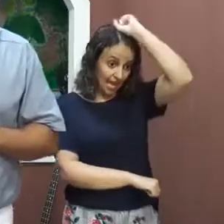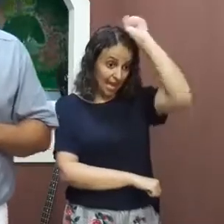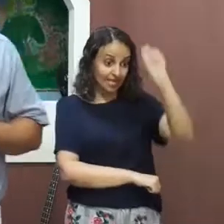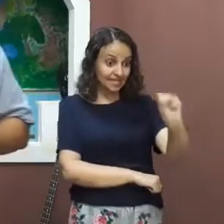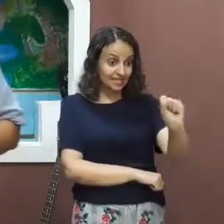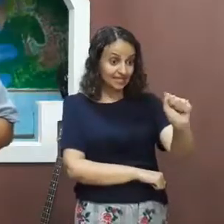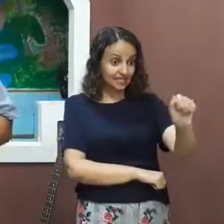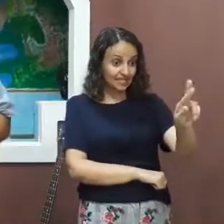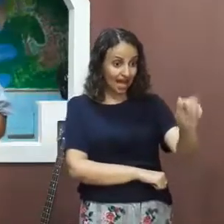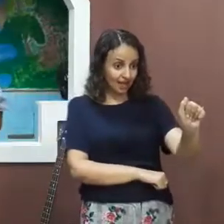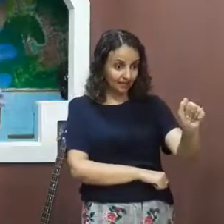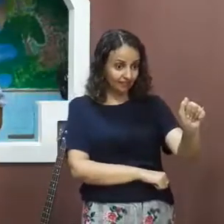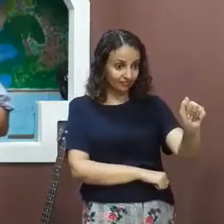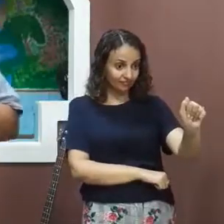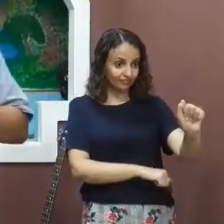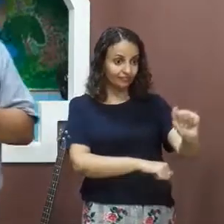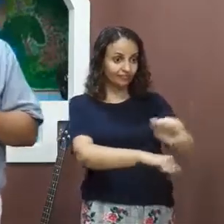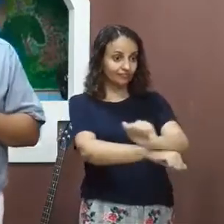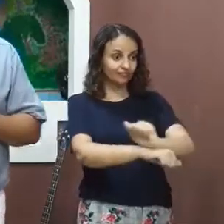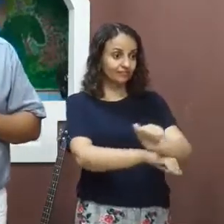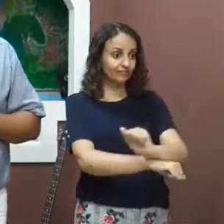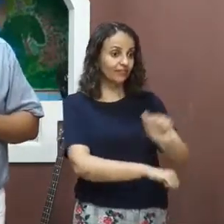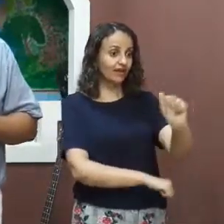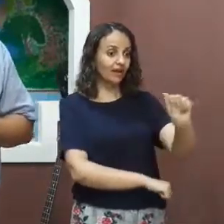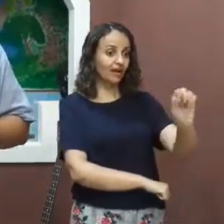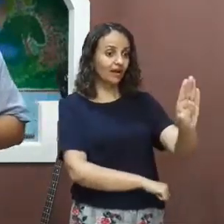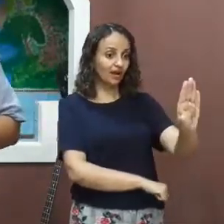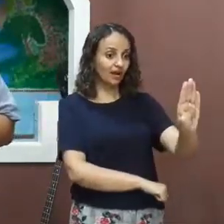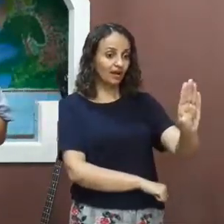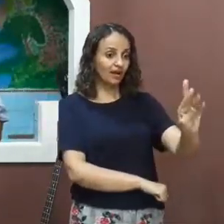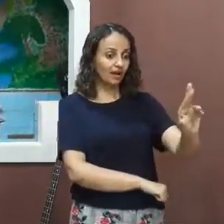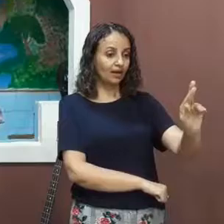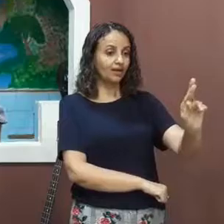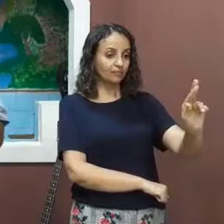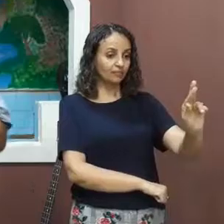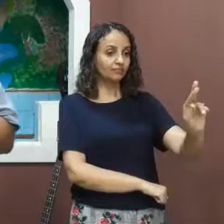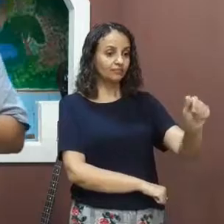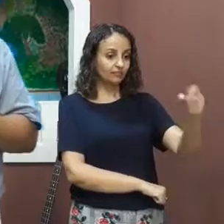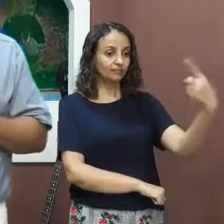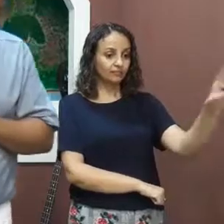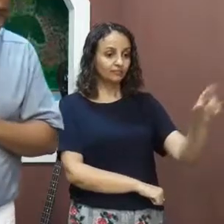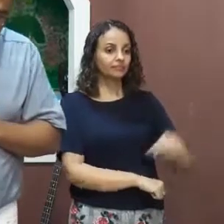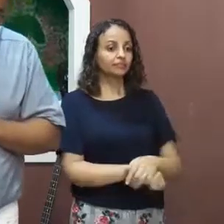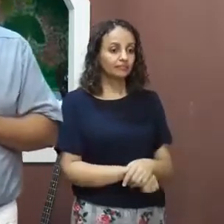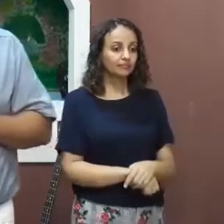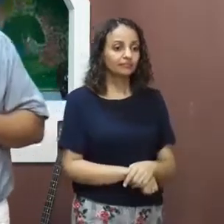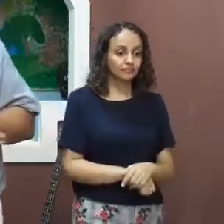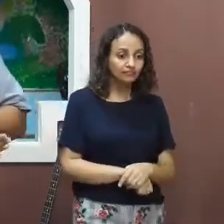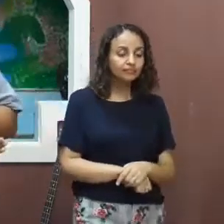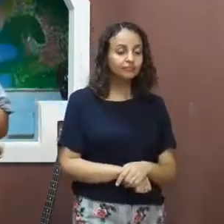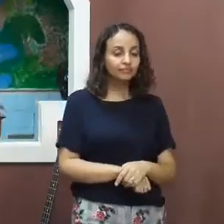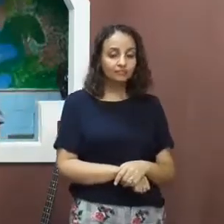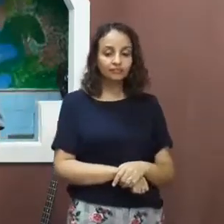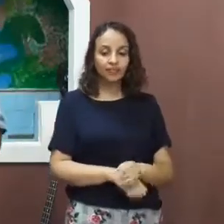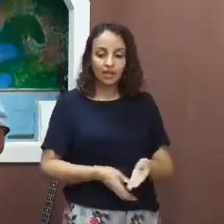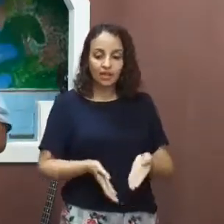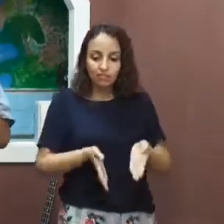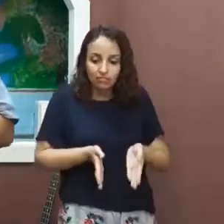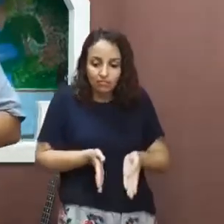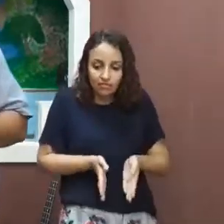E deles nasce o filho da promessa. Na verdade, nasceu também de Abraão